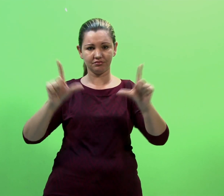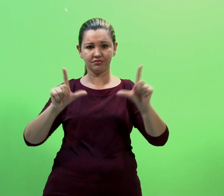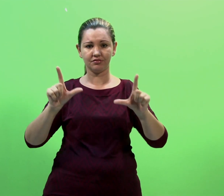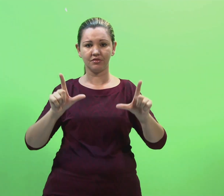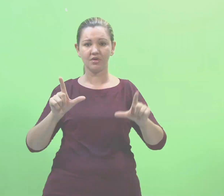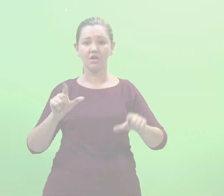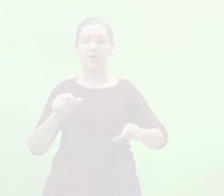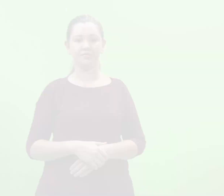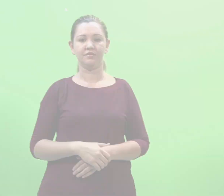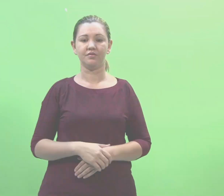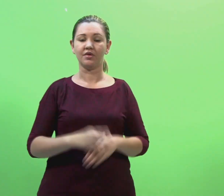O